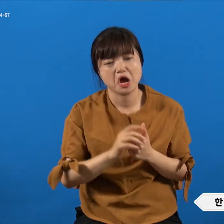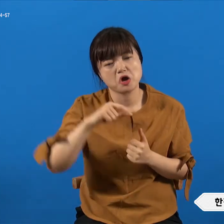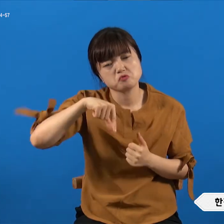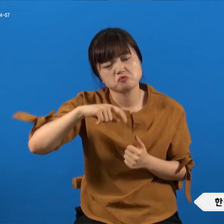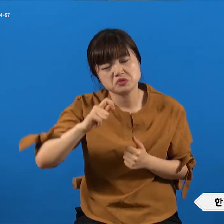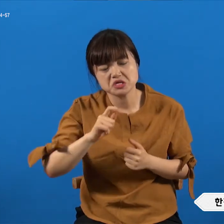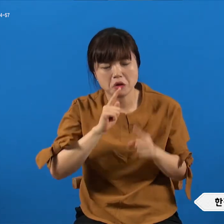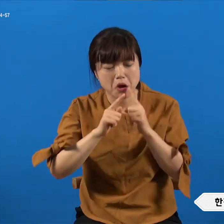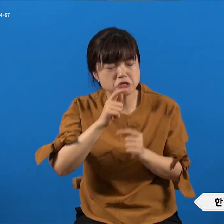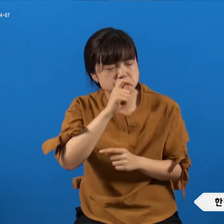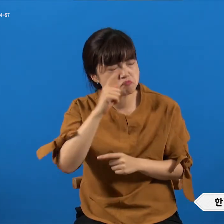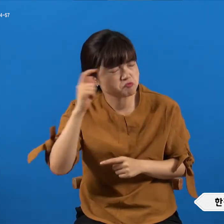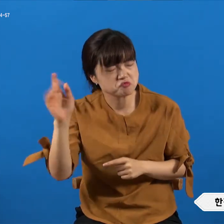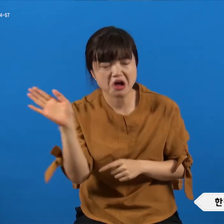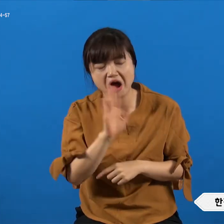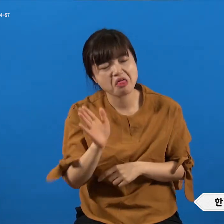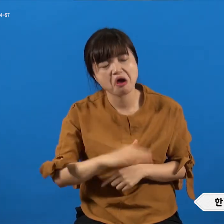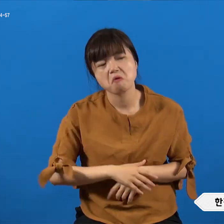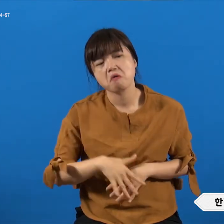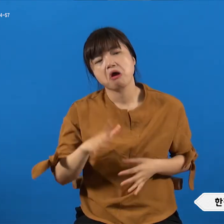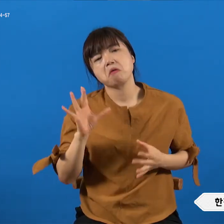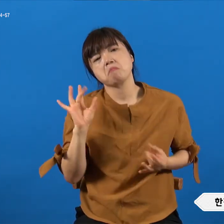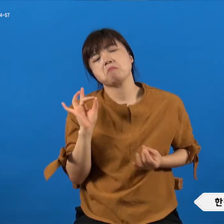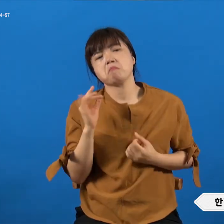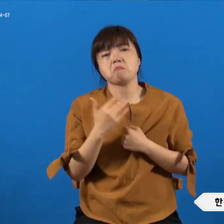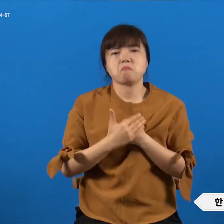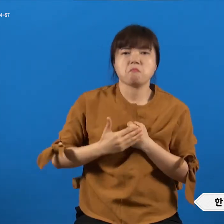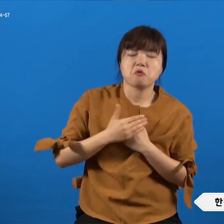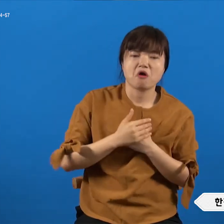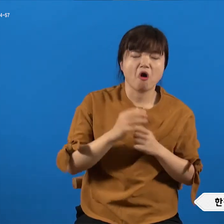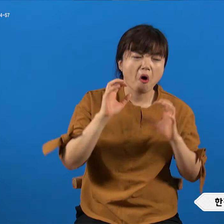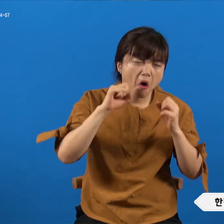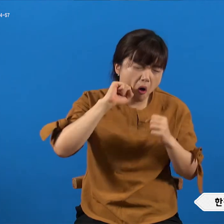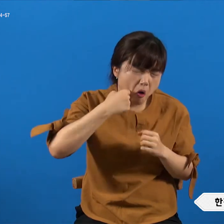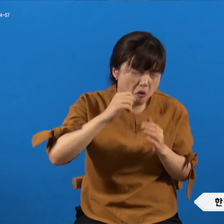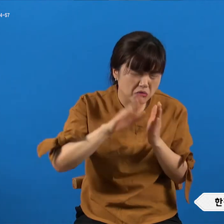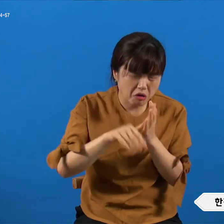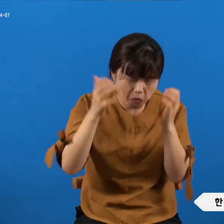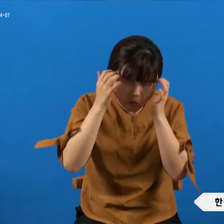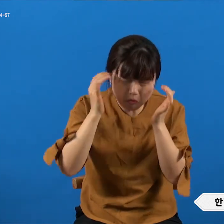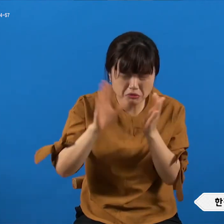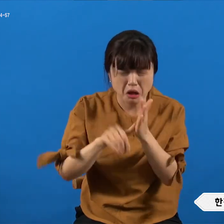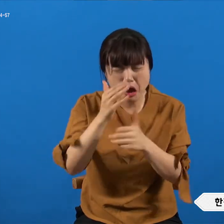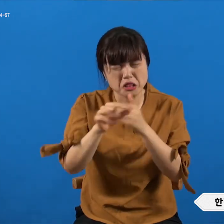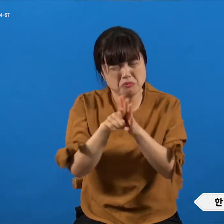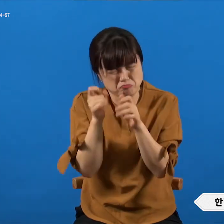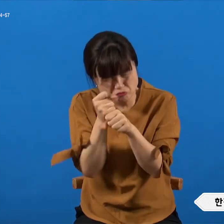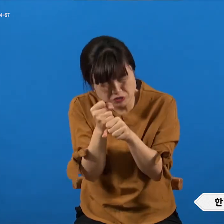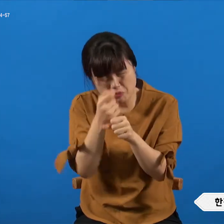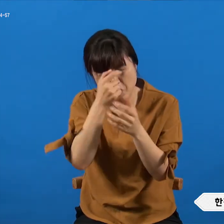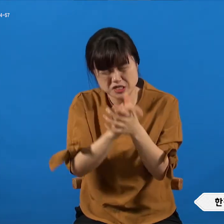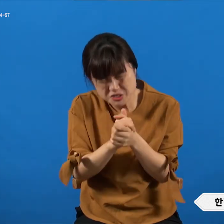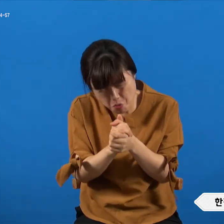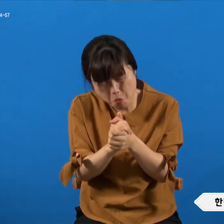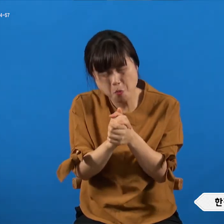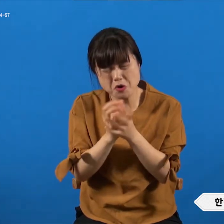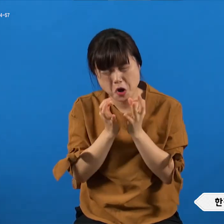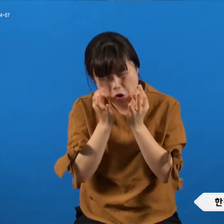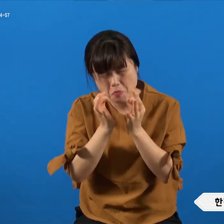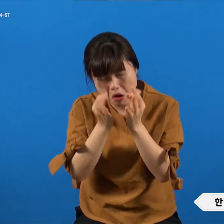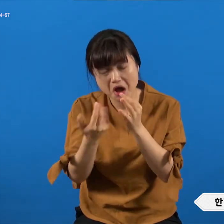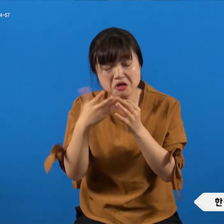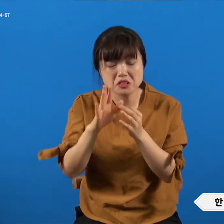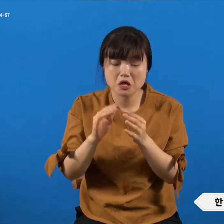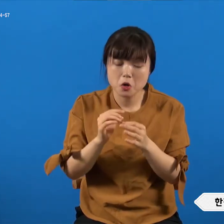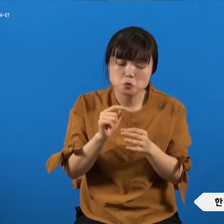큐티도 흐지부지해지고 스톱해버립니다. 어려울 때는 그렇게 매달려서 기도하던 사람이 이제 좀